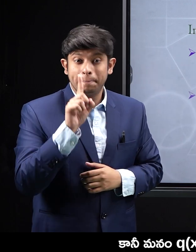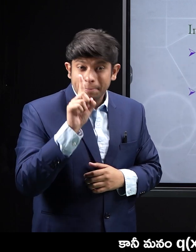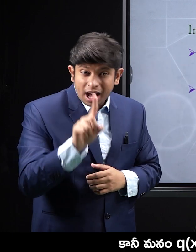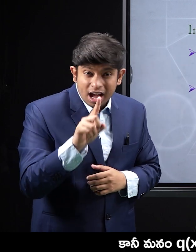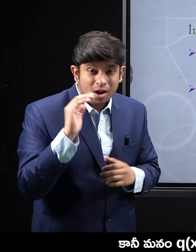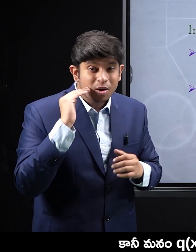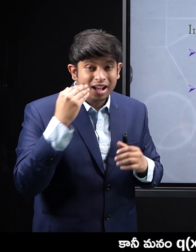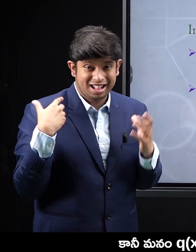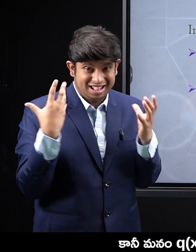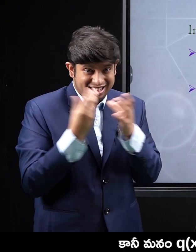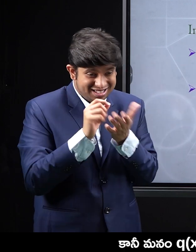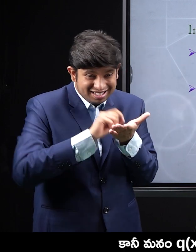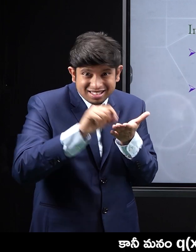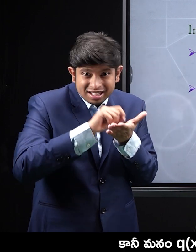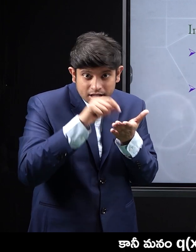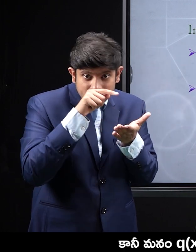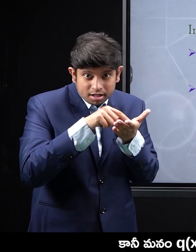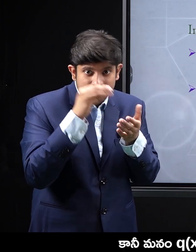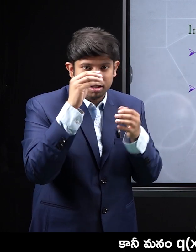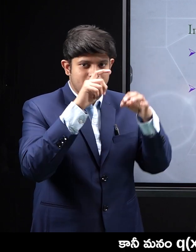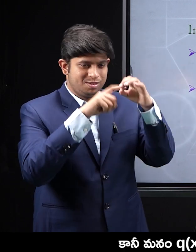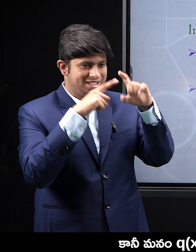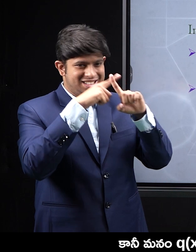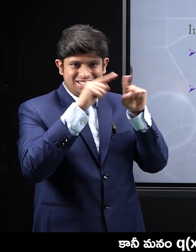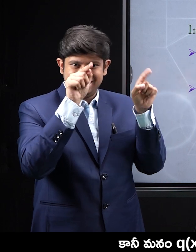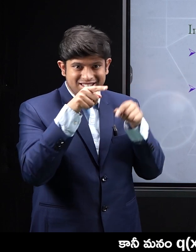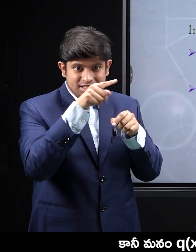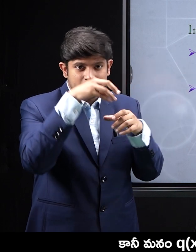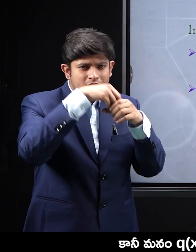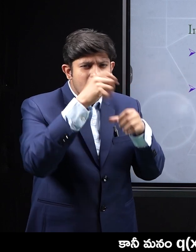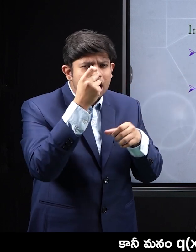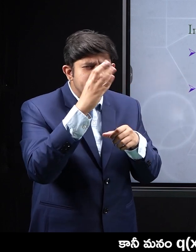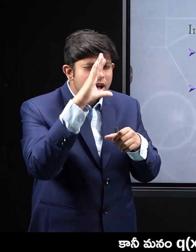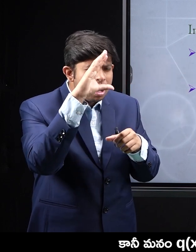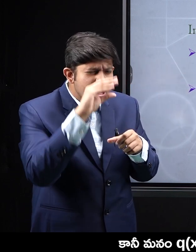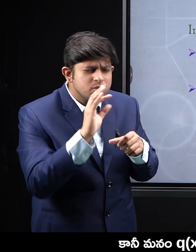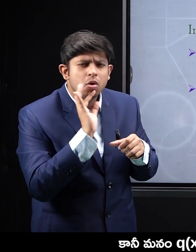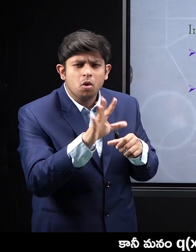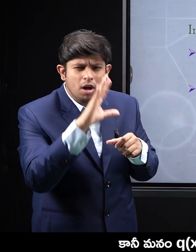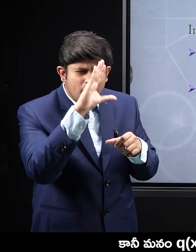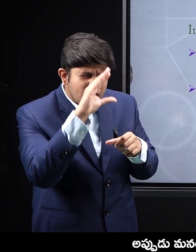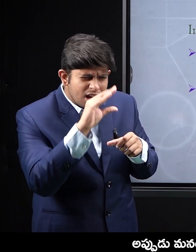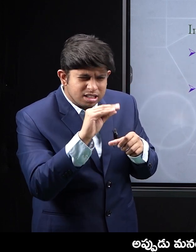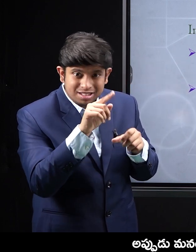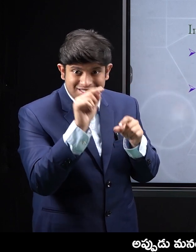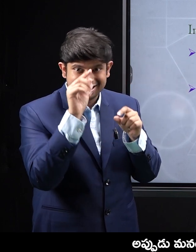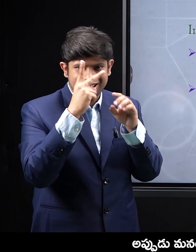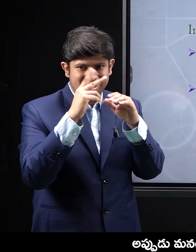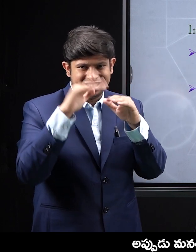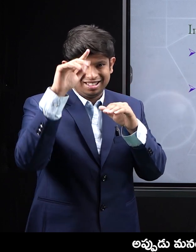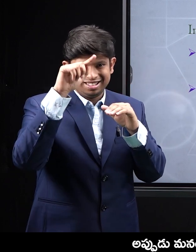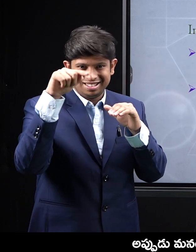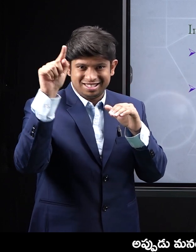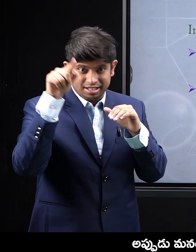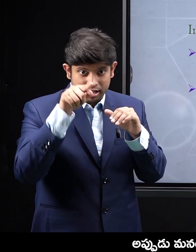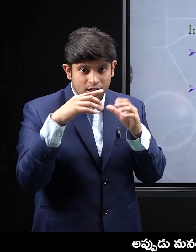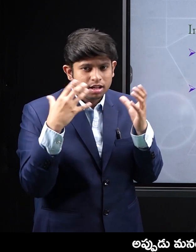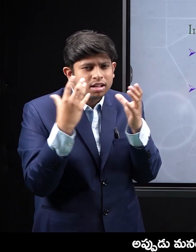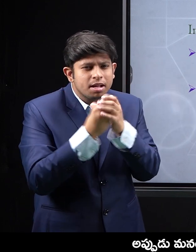మనం qx నిబంధనలను వాటి డిగ్రీల తగ్గింపు క్రమంలో రాసినప్పుడు అప్పుడు మనం సమీకరణం యొక్క ప్రామాణిక